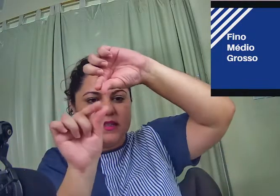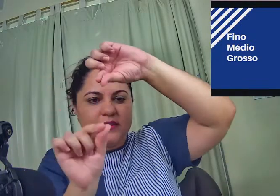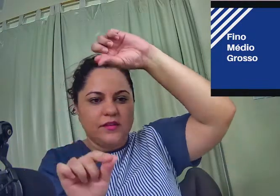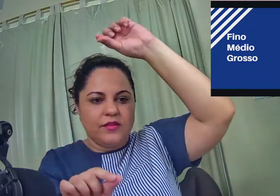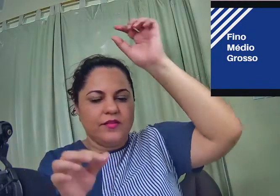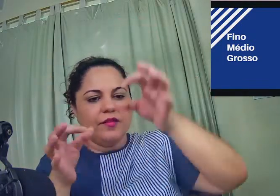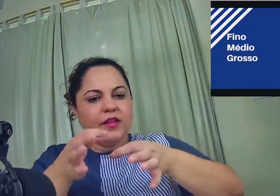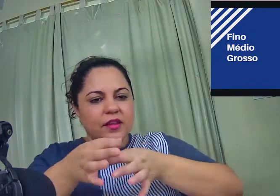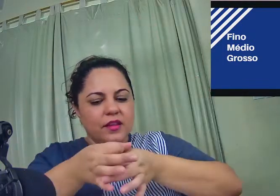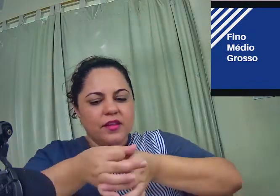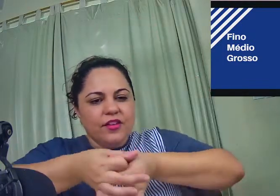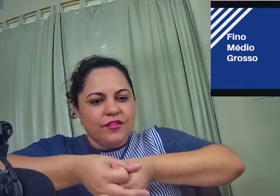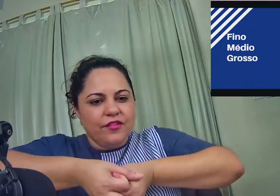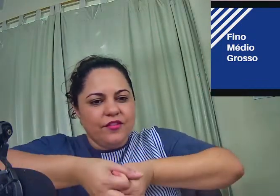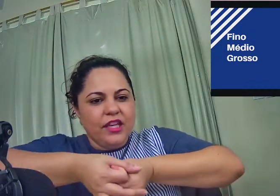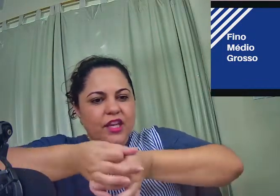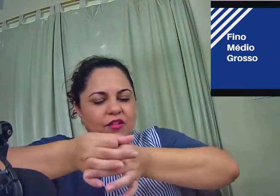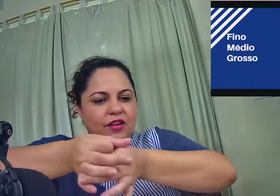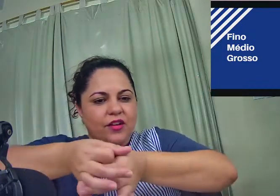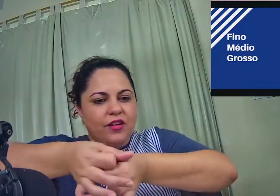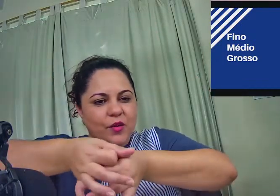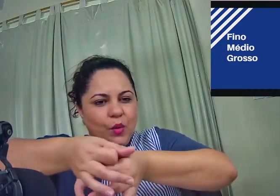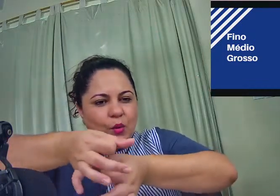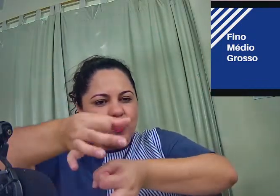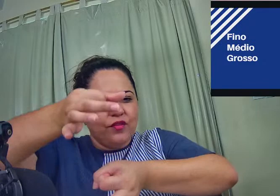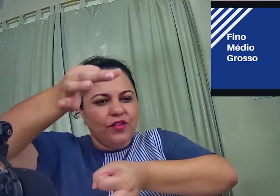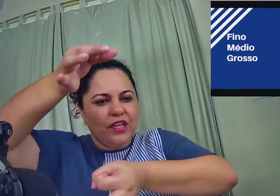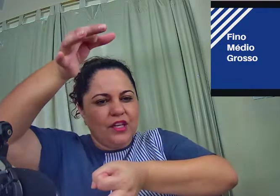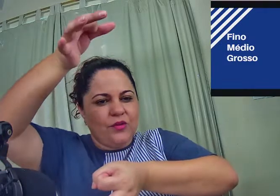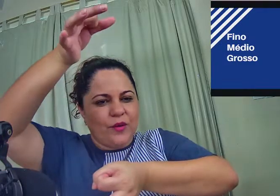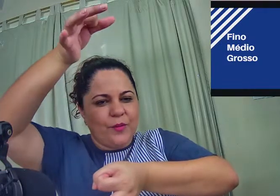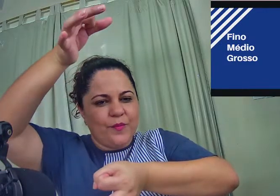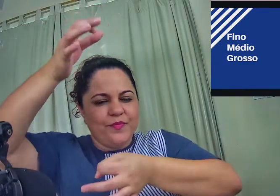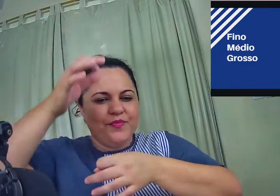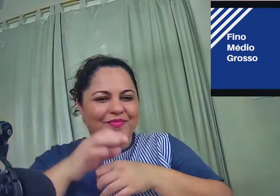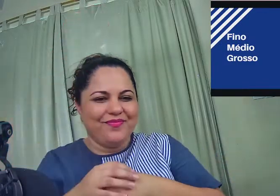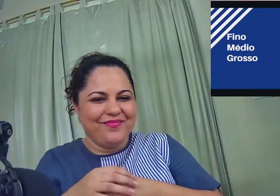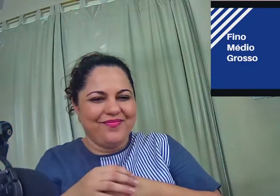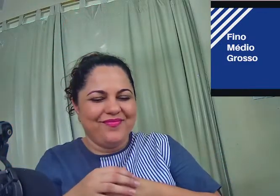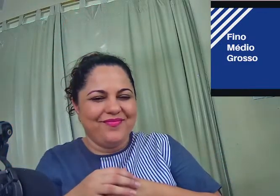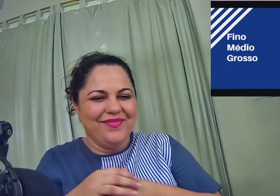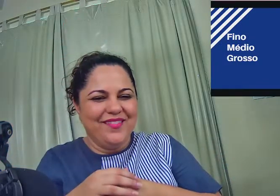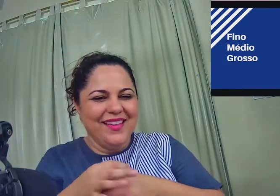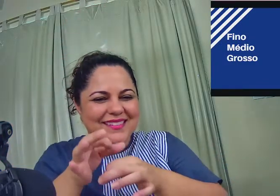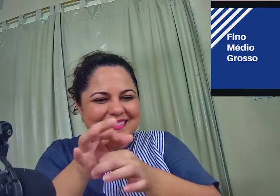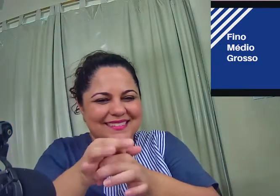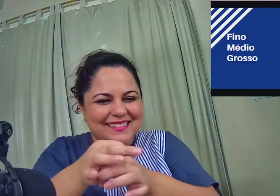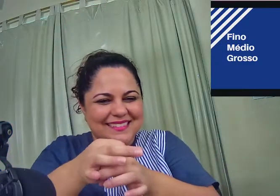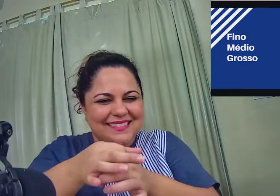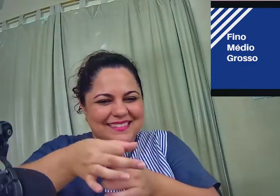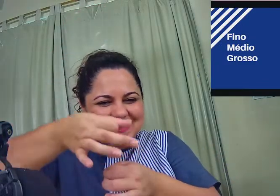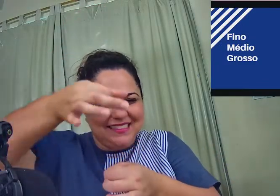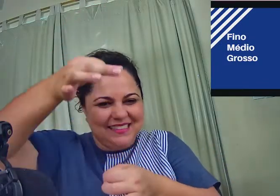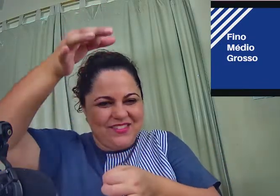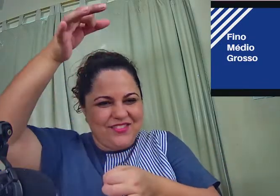ó. Fininho, ó. Fininho, ó. Né?